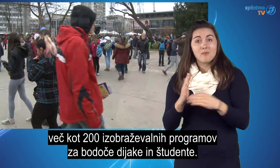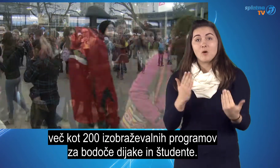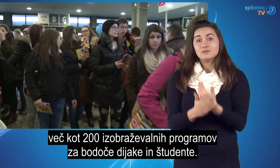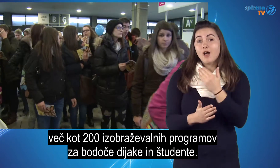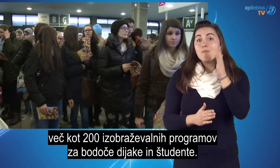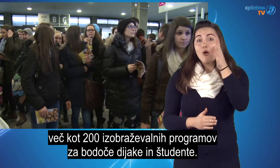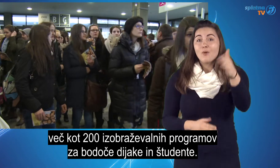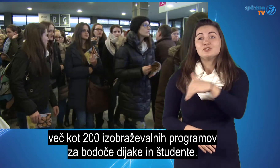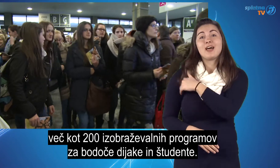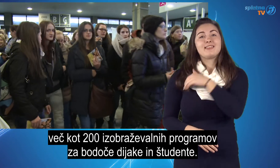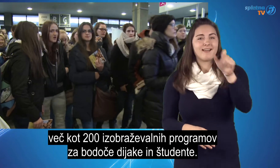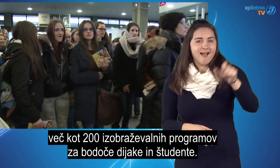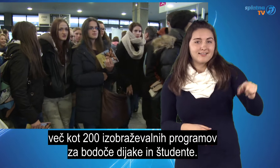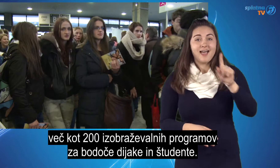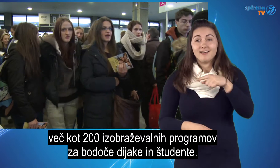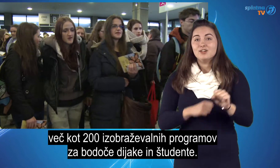dijake in študente.